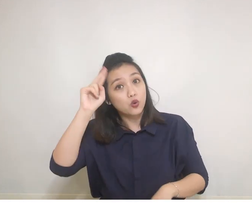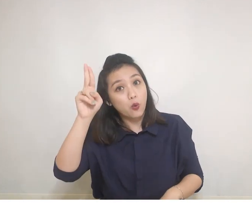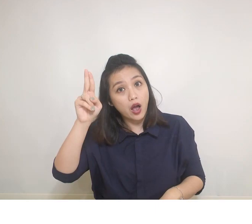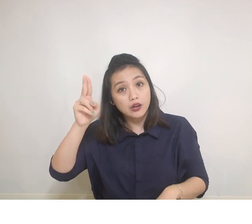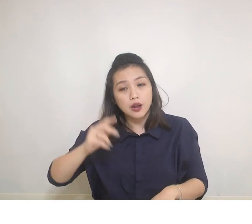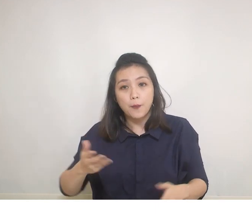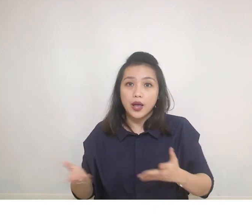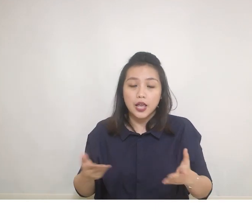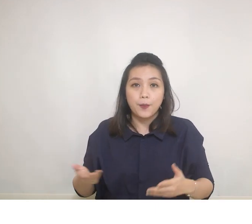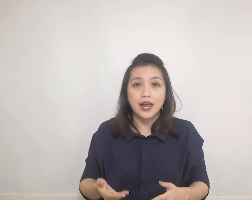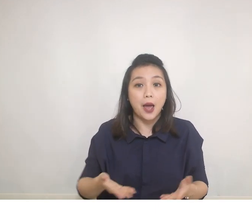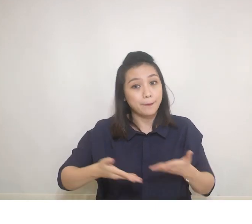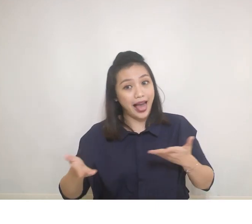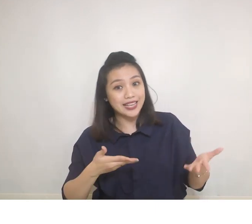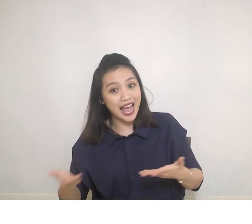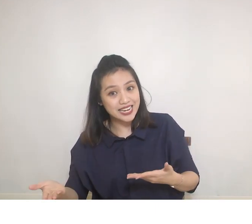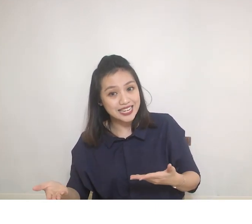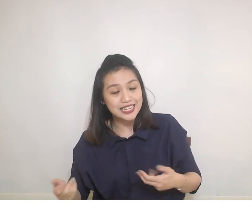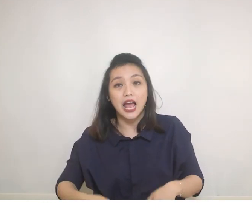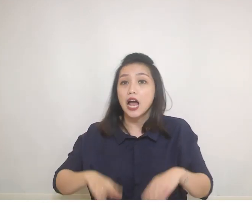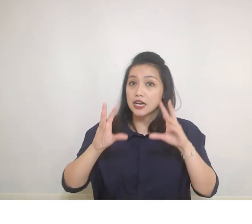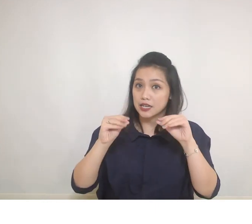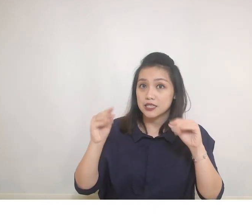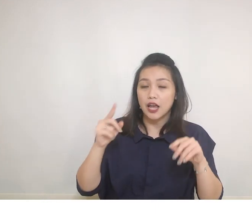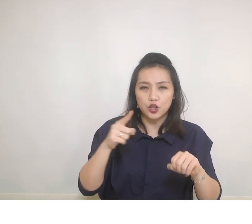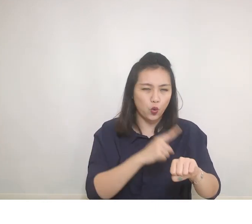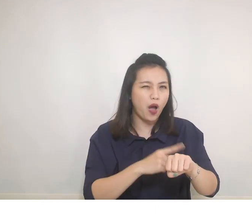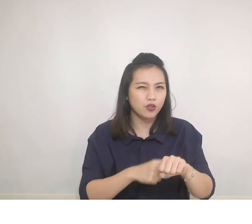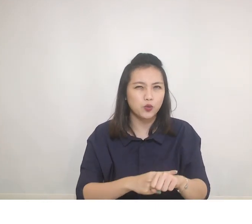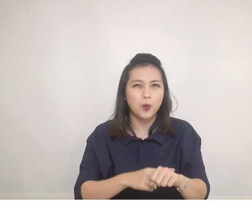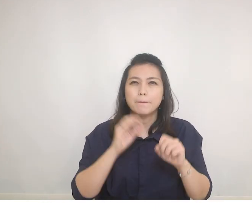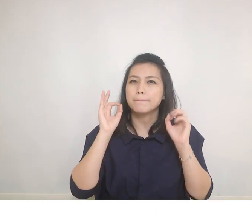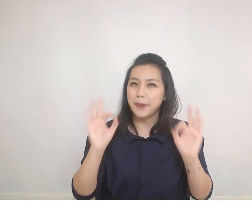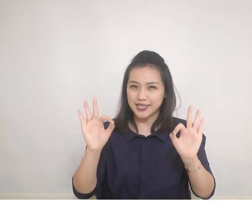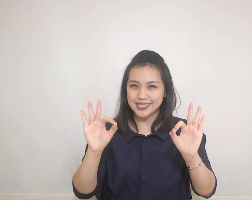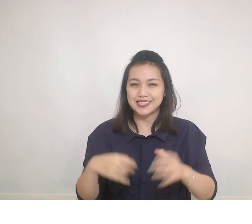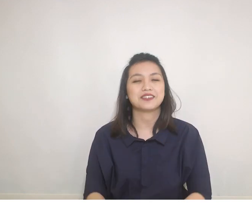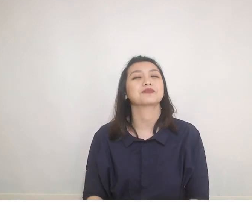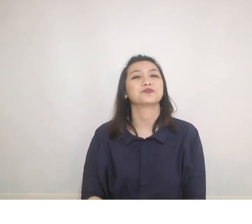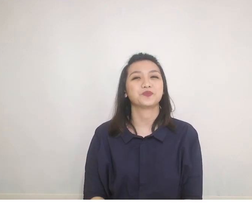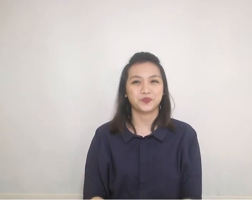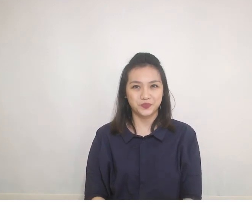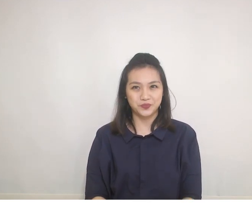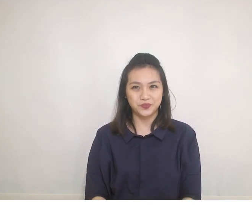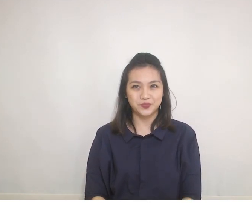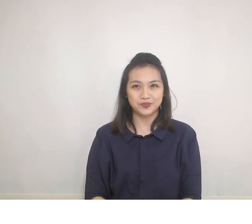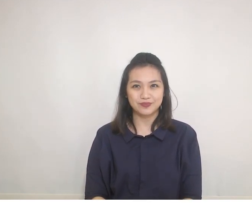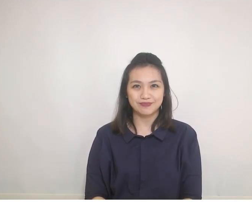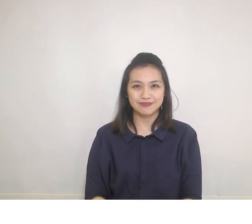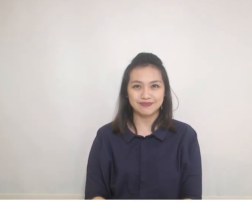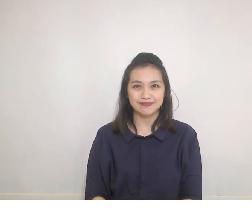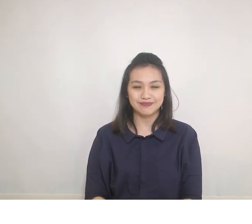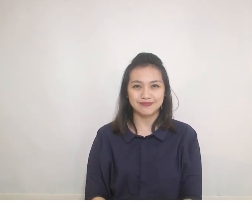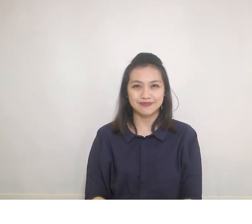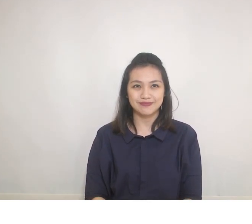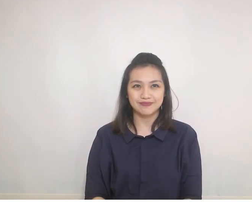kita diajak oleh CG, saya tuh sampai, ayo kita waktu yang mau follow up orang atau apa, saya tidak mau. Tiba-tiba waktu tuh kayak pekerjaan saya, misalnya saya